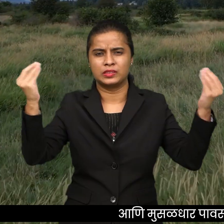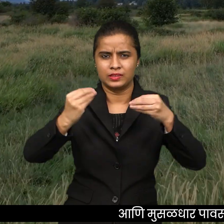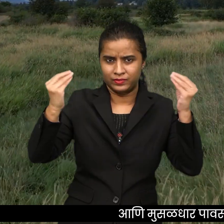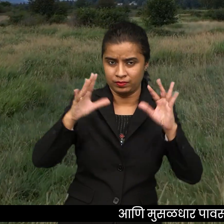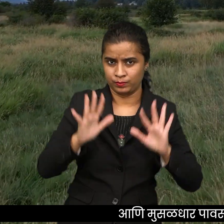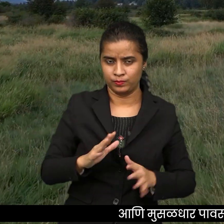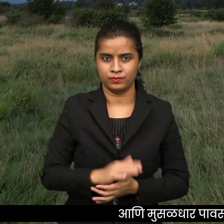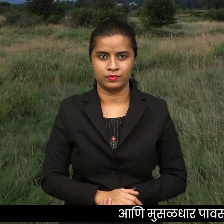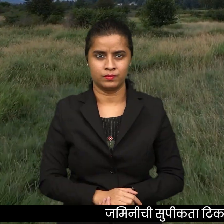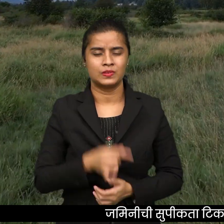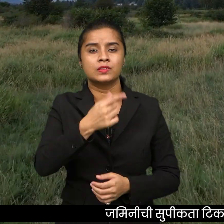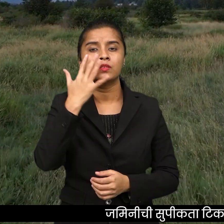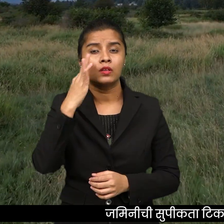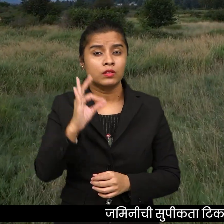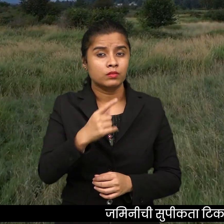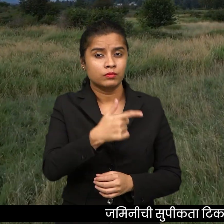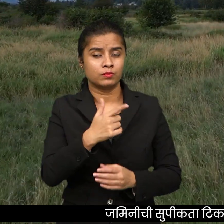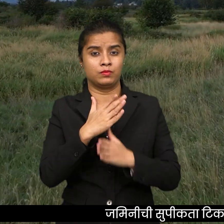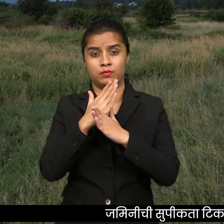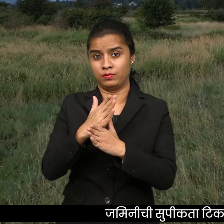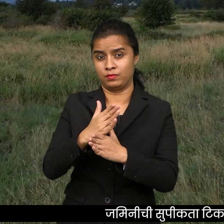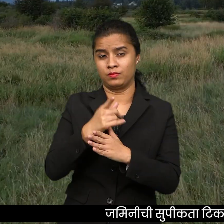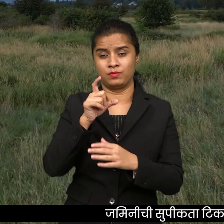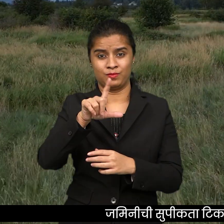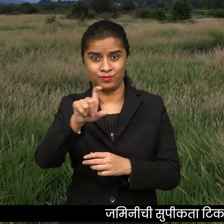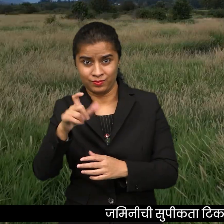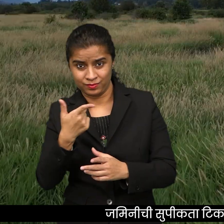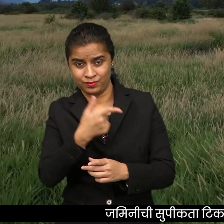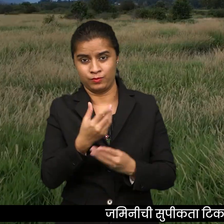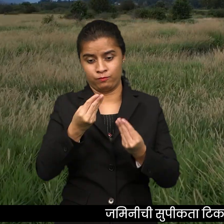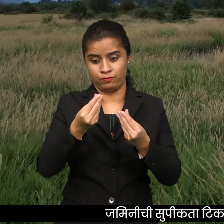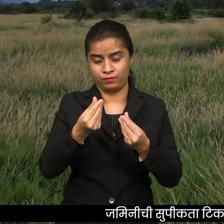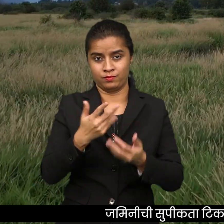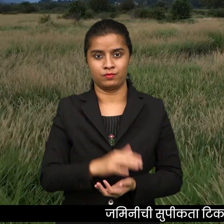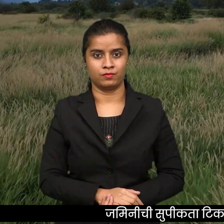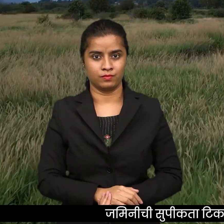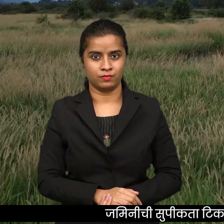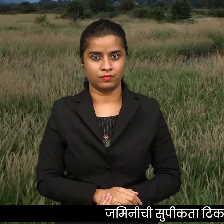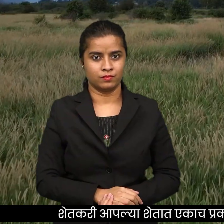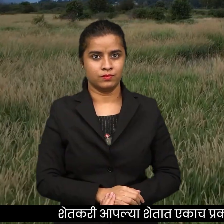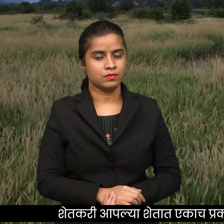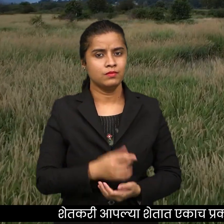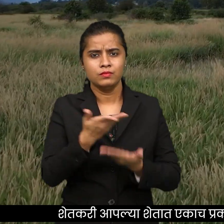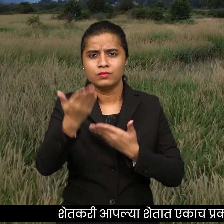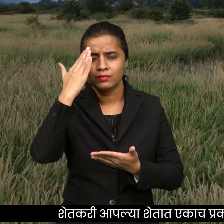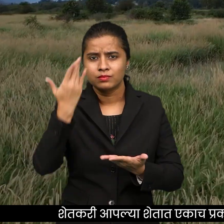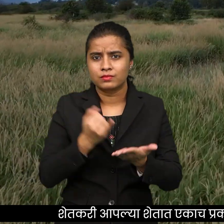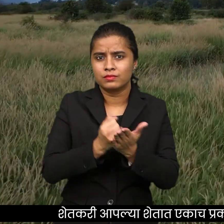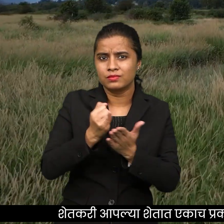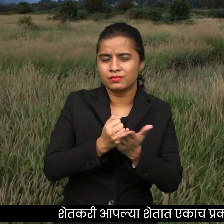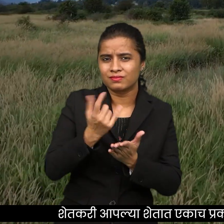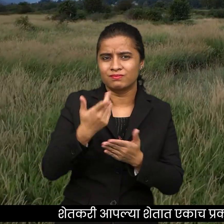धूप रोखतात. जमिनीची सुपीकता टिकून ठेवणे अत्यंत गरजेचे आहे. शेतकरी